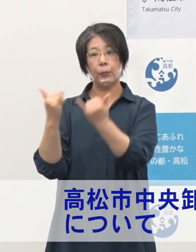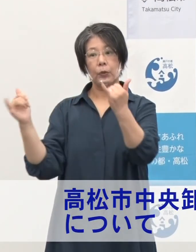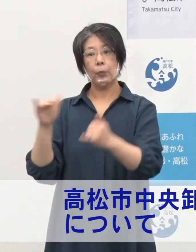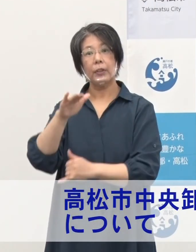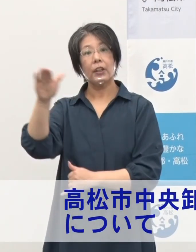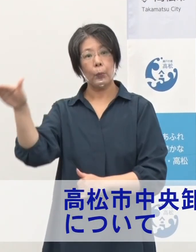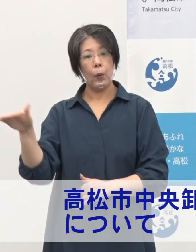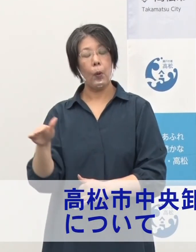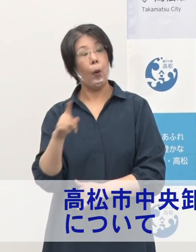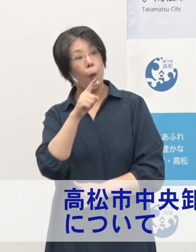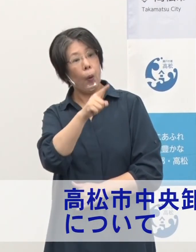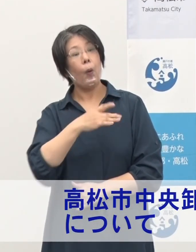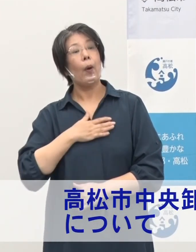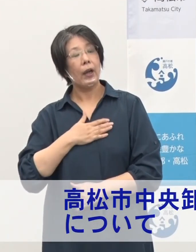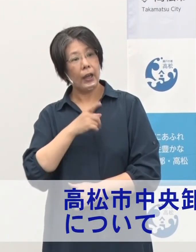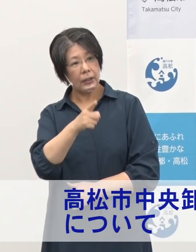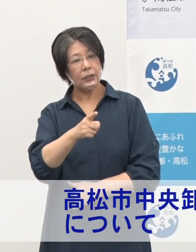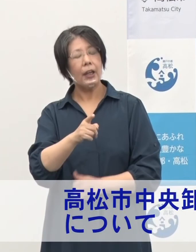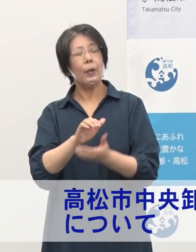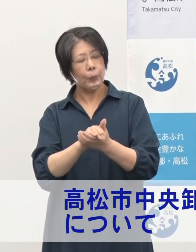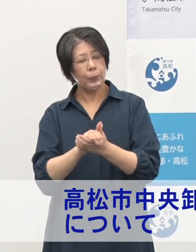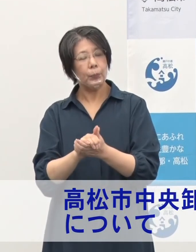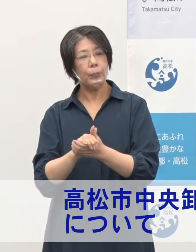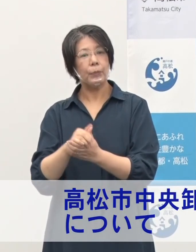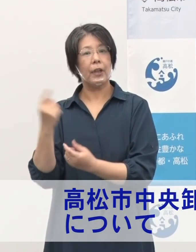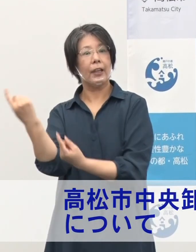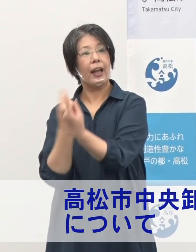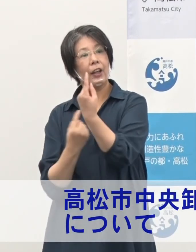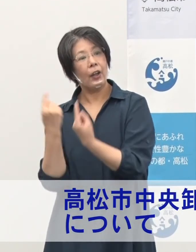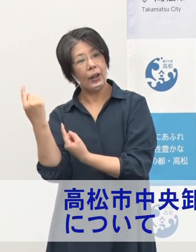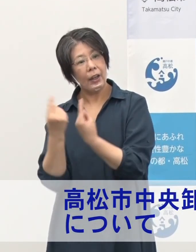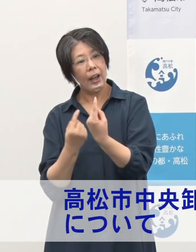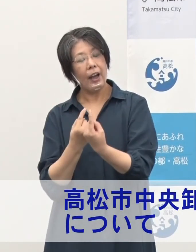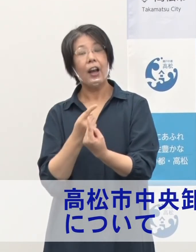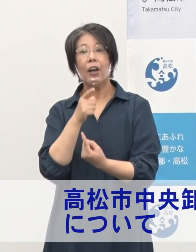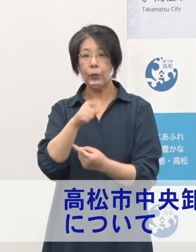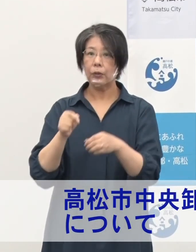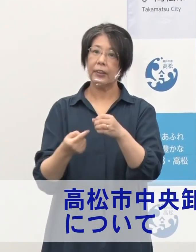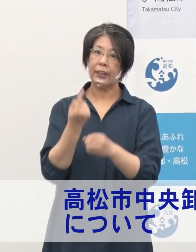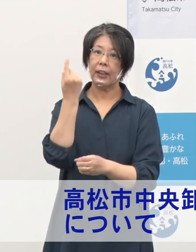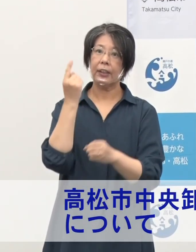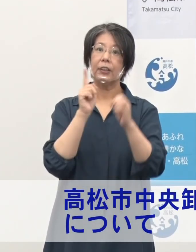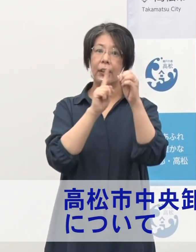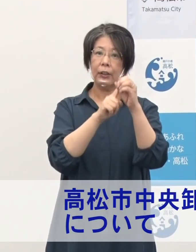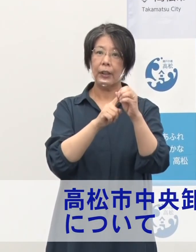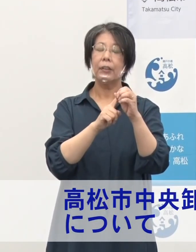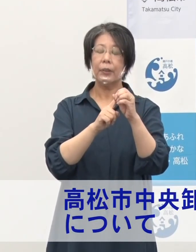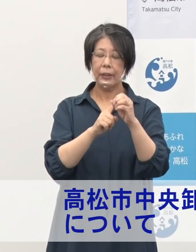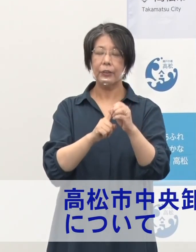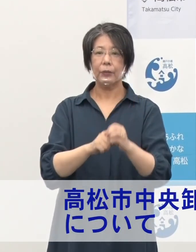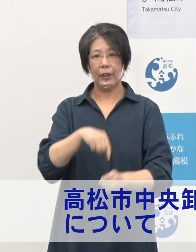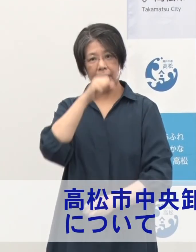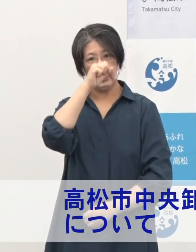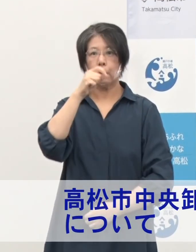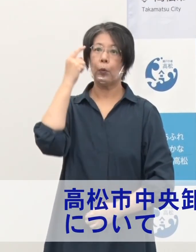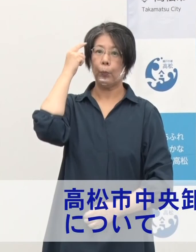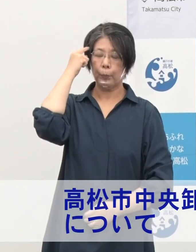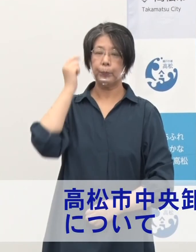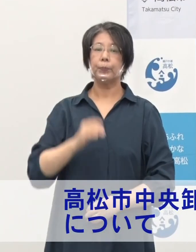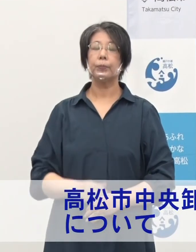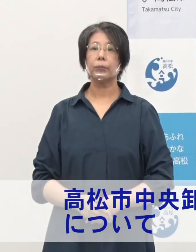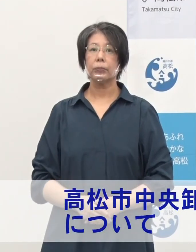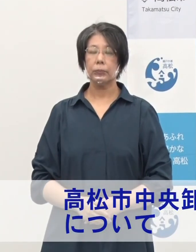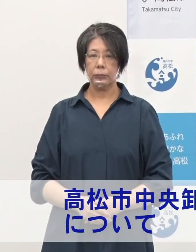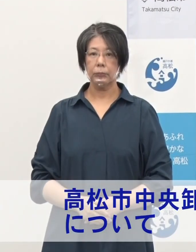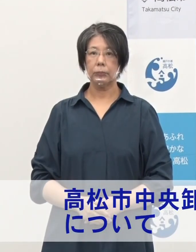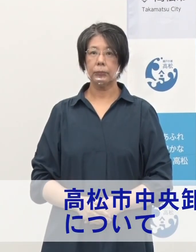を知り親しみを持ち何度も訪れていただける場となるきっかけとなりましたらまあ幸いということでございます